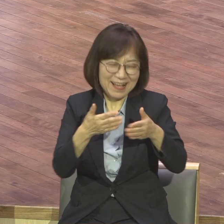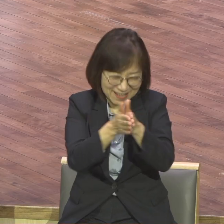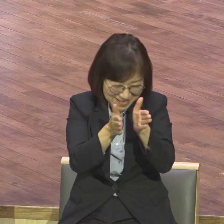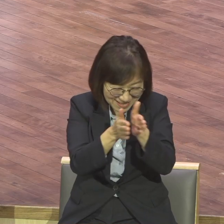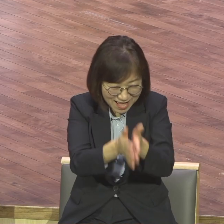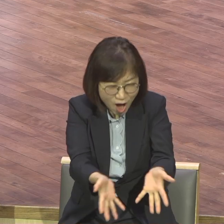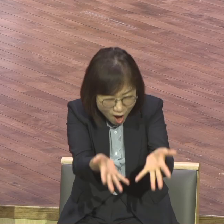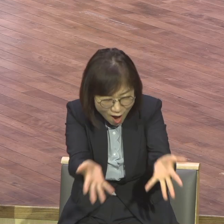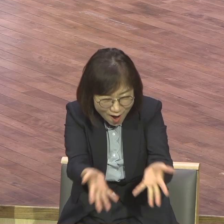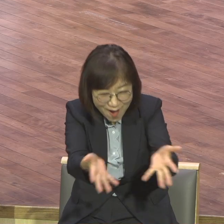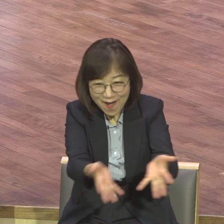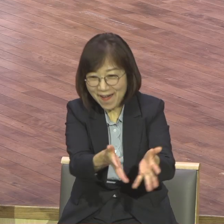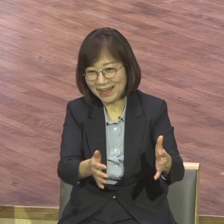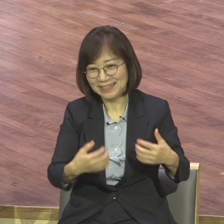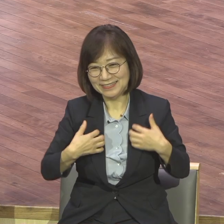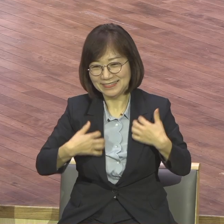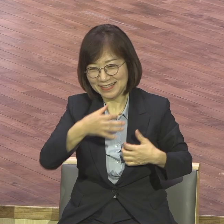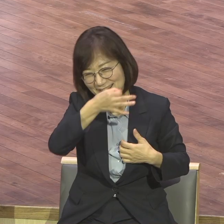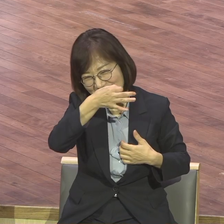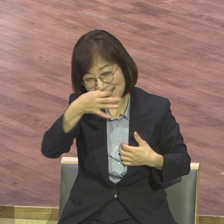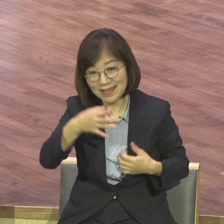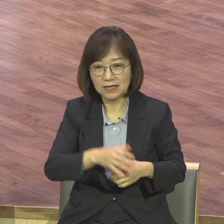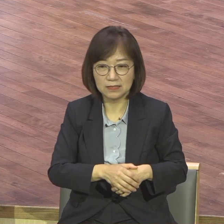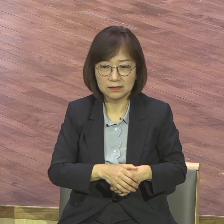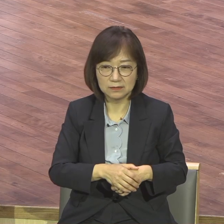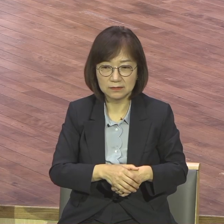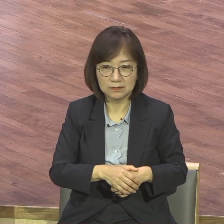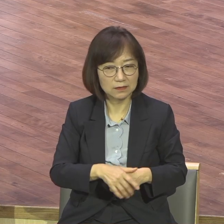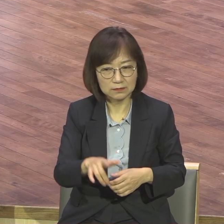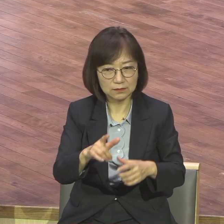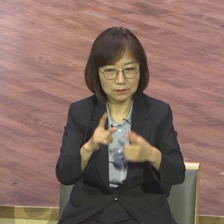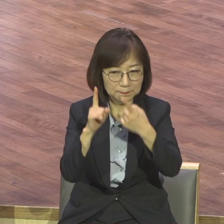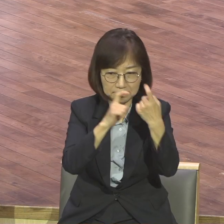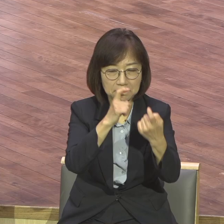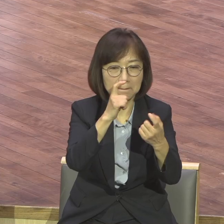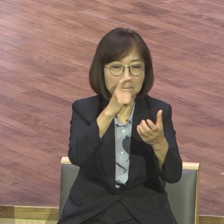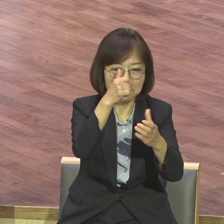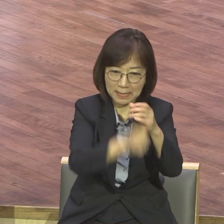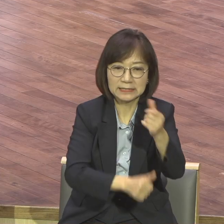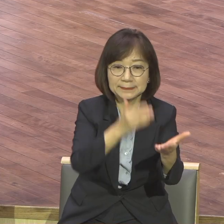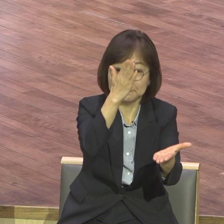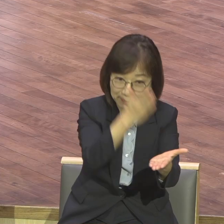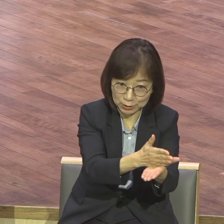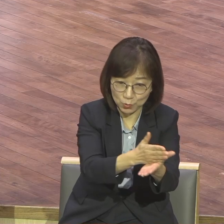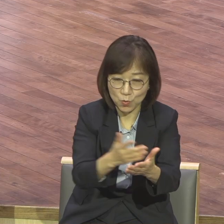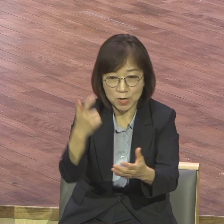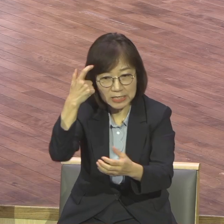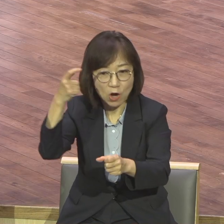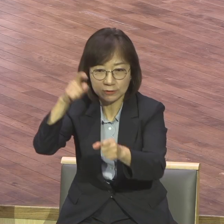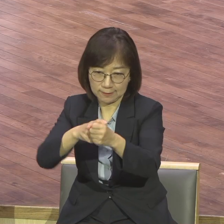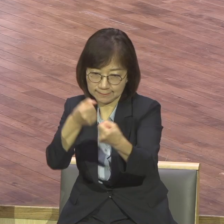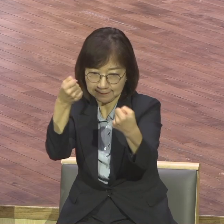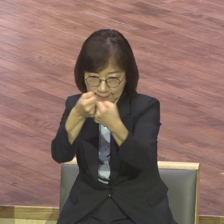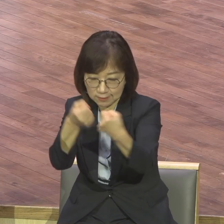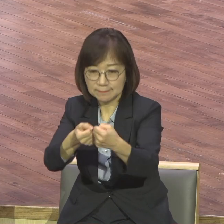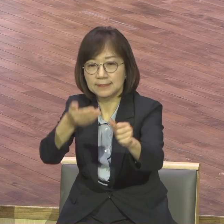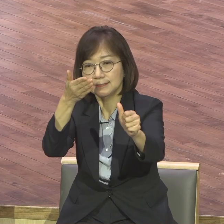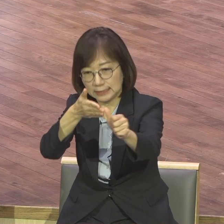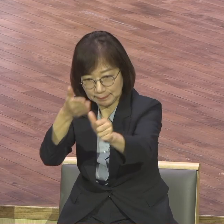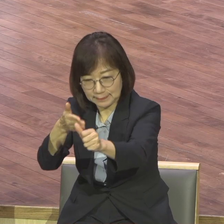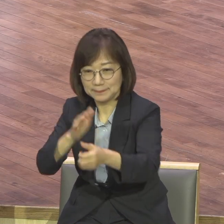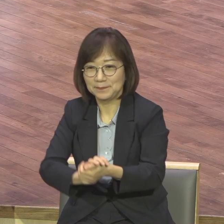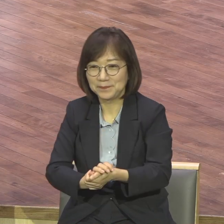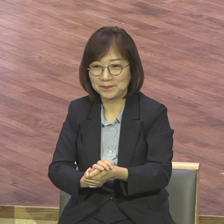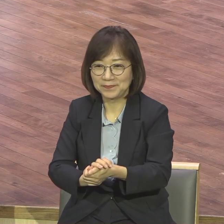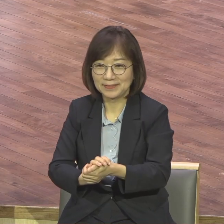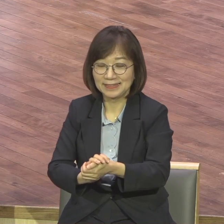되고 있다고. 여러분 영적 싸움 싸워보시기 바랍니다. 그만큼 하나님과 24시